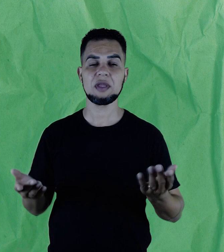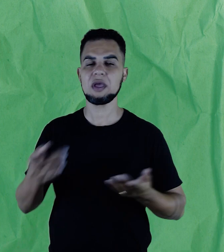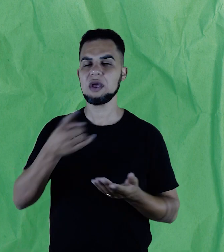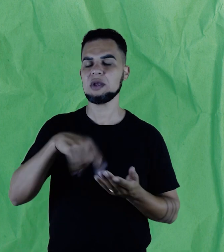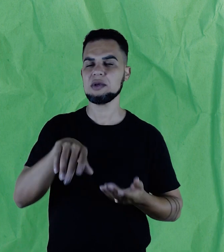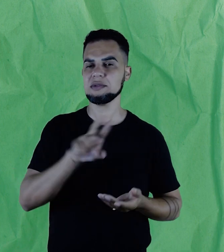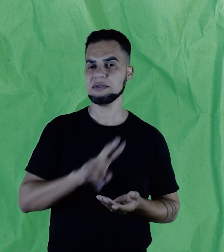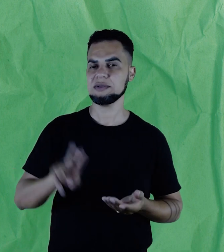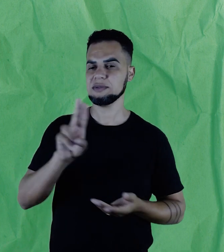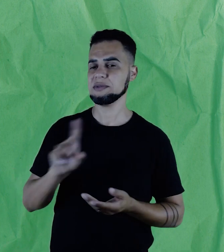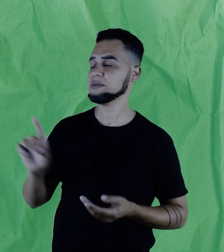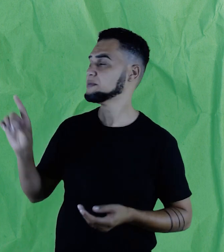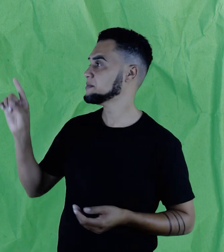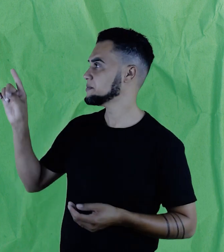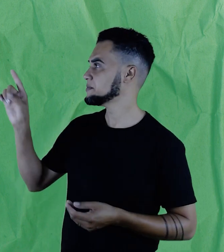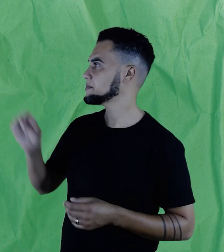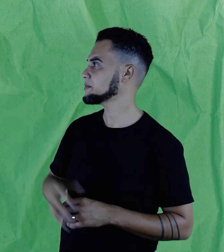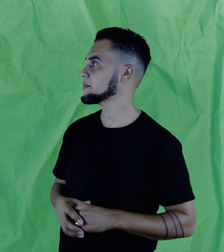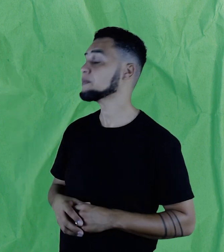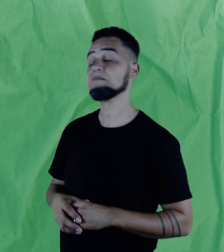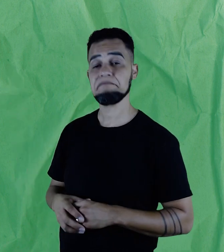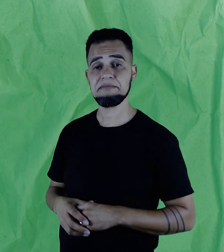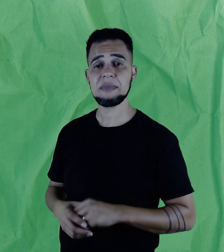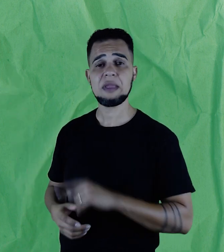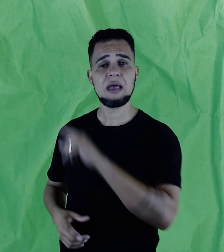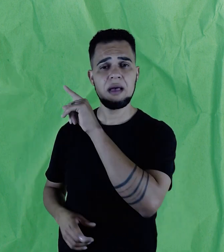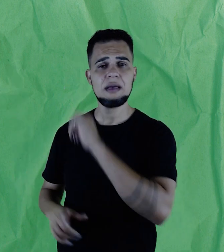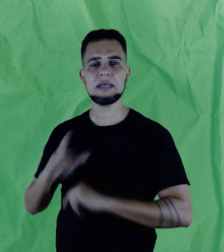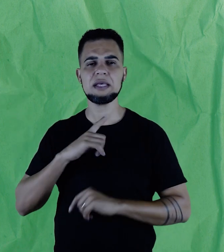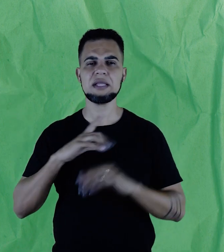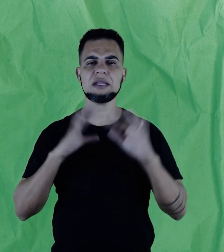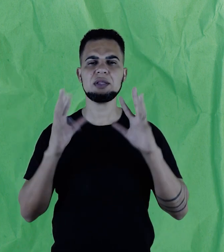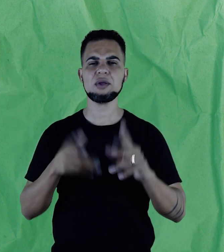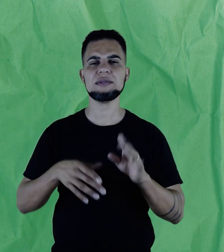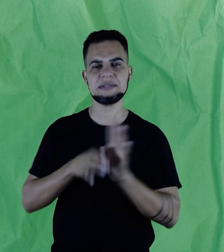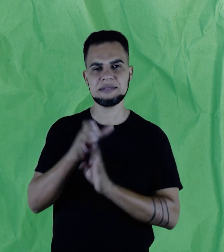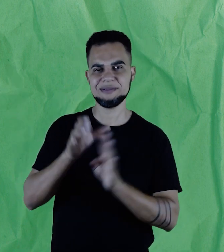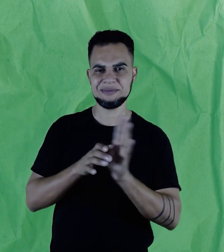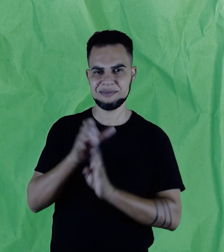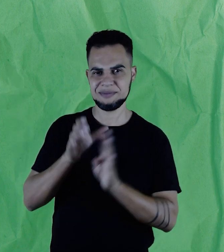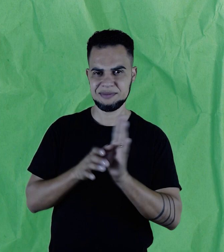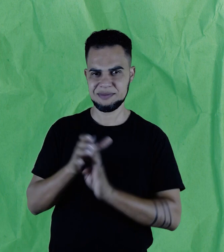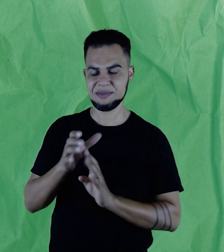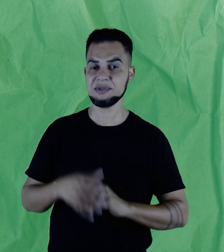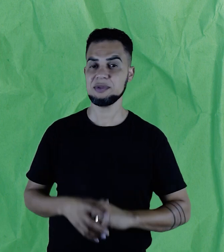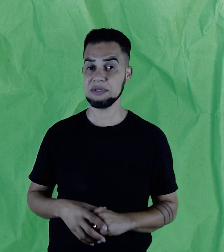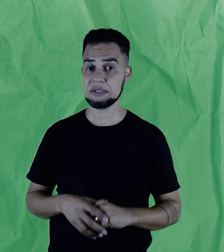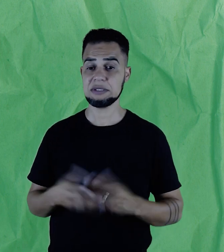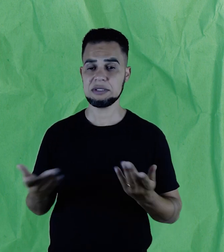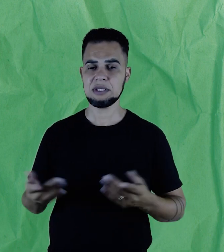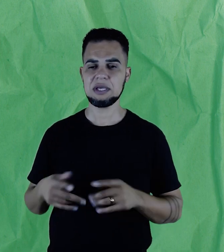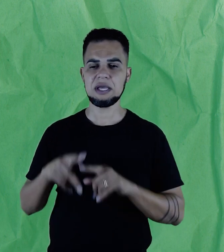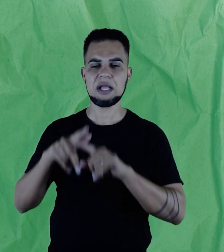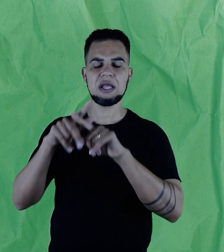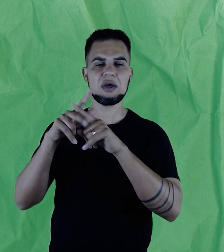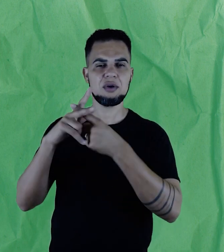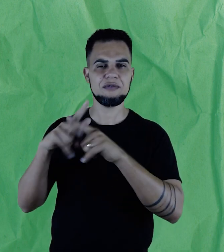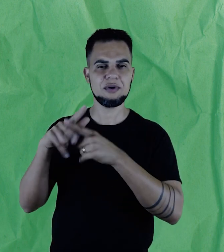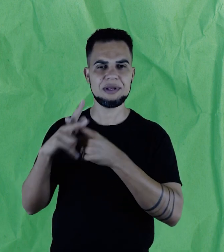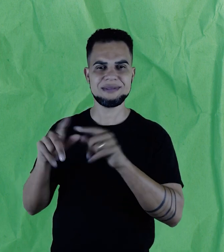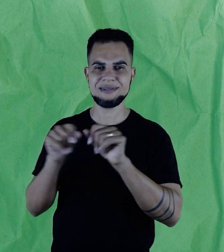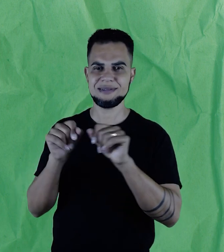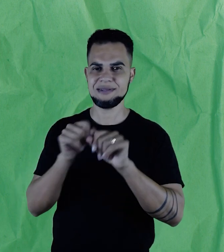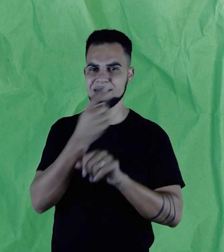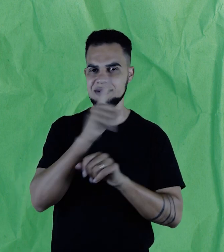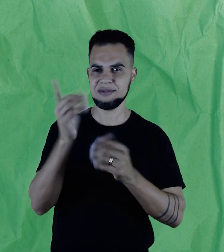Como a gente está usando o Berry Workflow, aqui tem todas as recomendações. Aquela configuração que eu